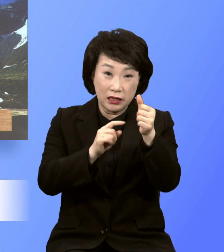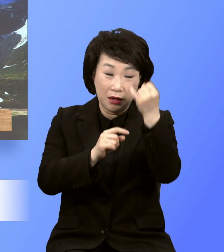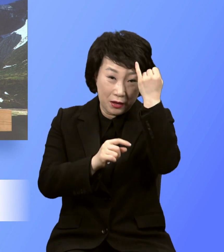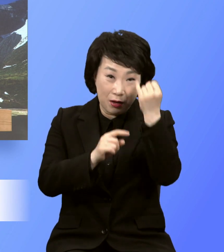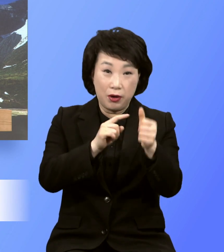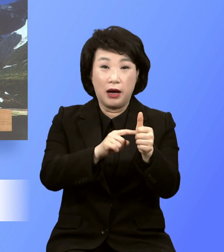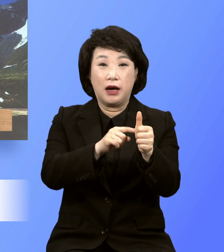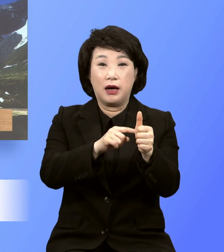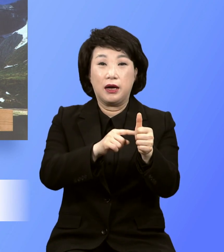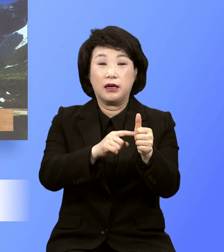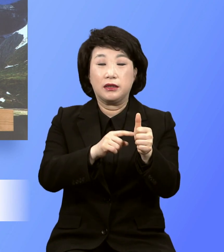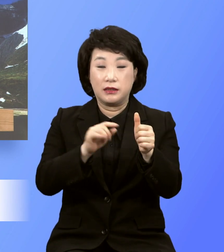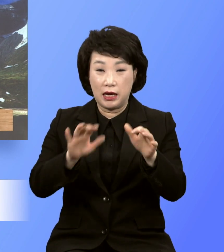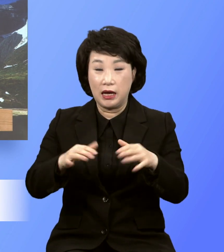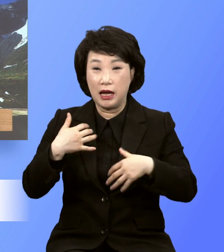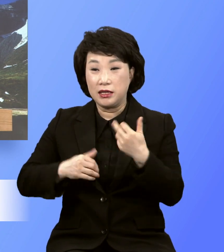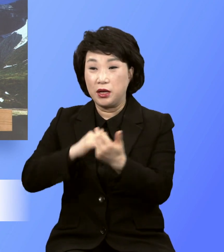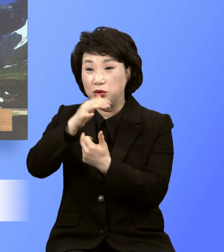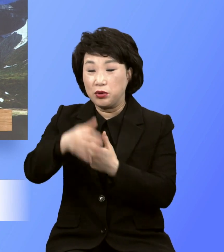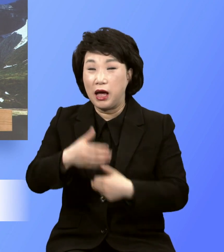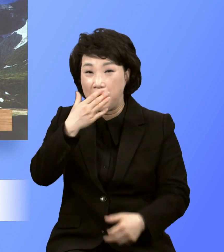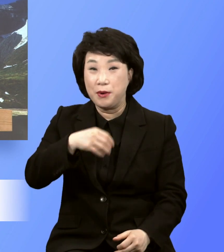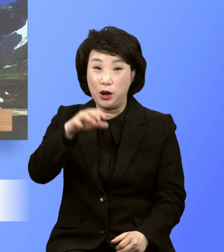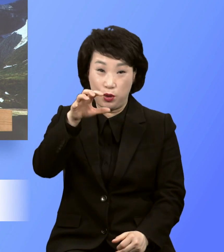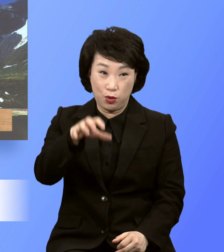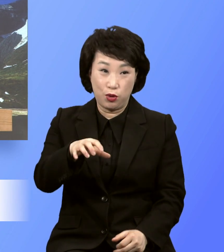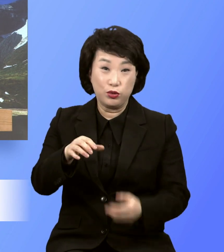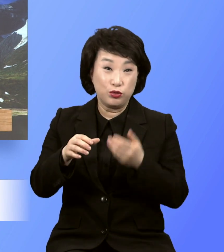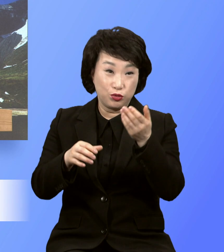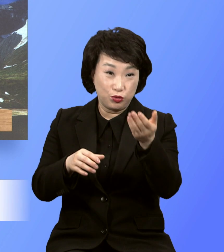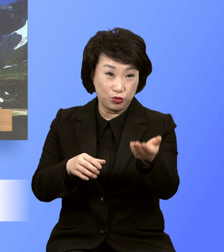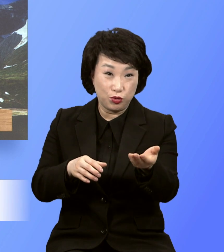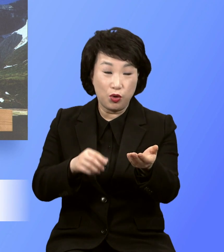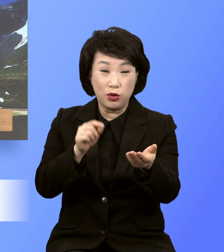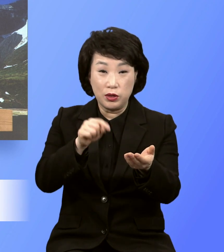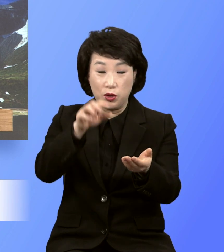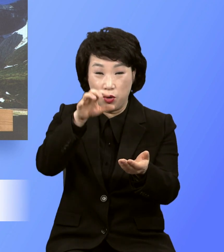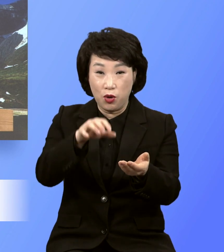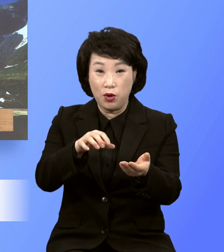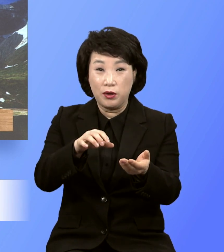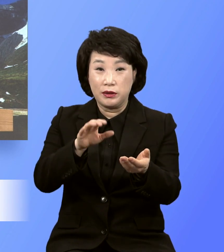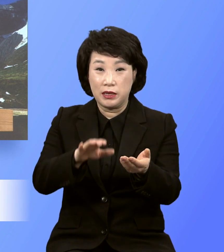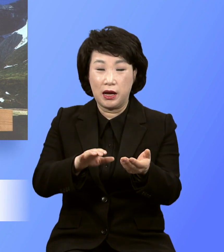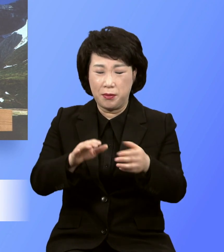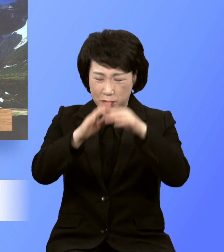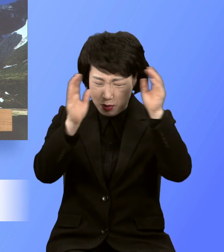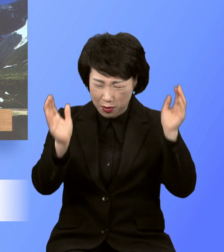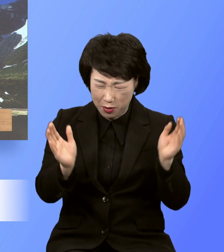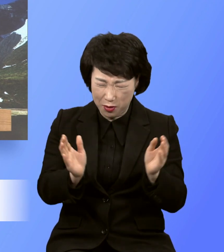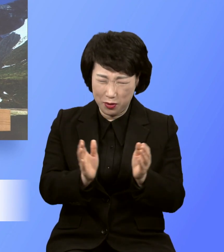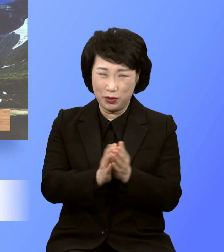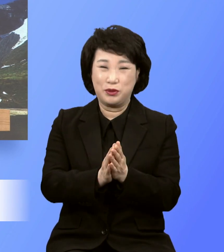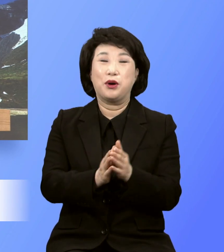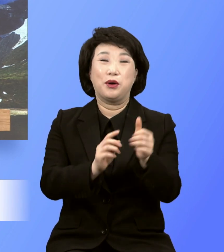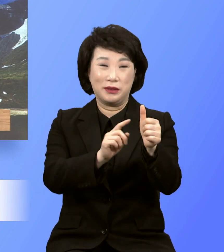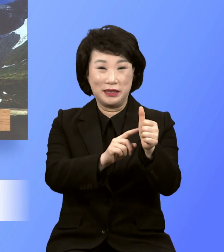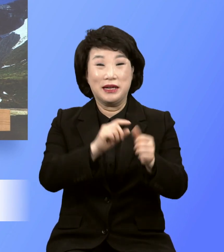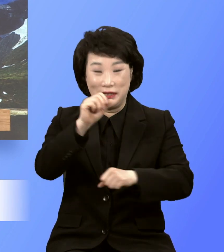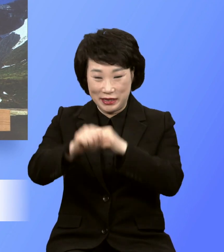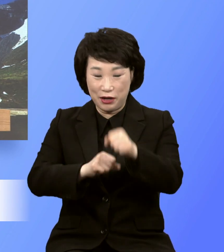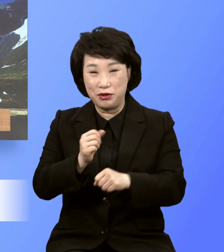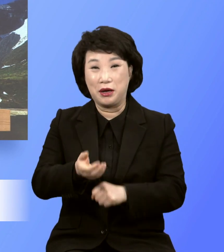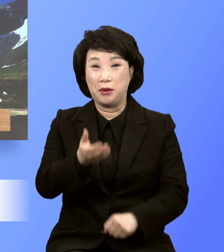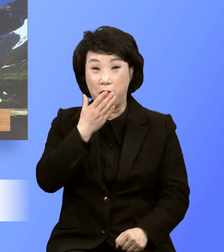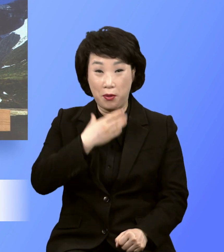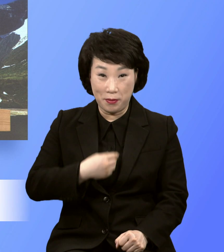인간에게 에덴이라는 행복한 동산을 주시고 거기서 모든 것들을 임의로